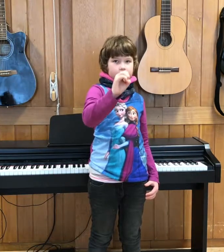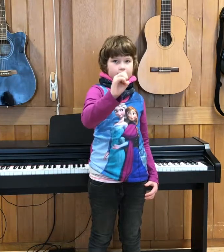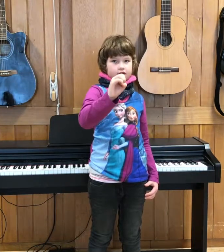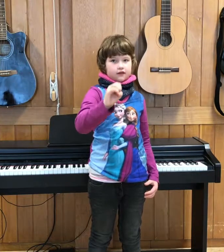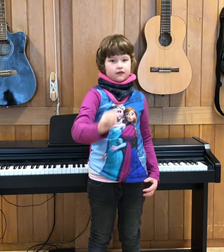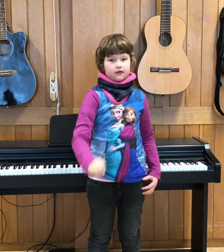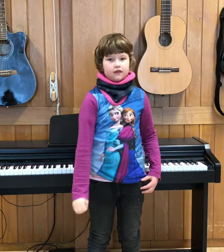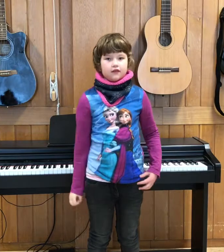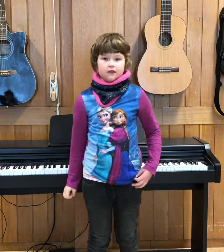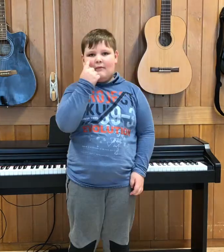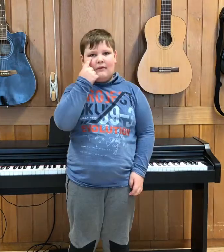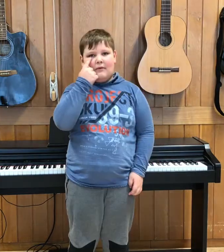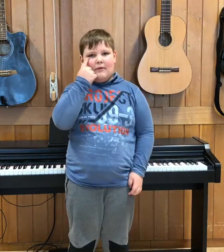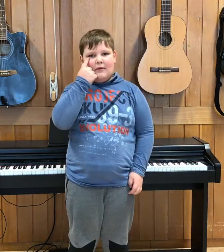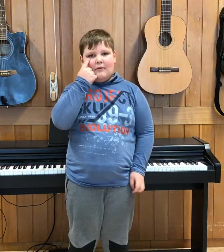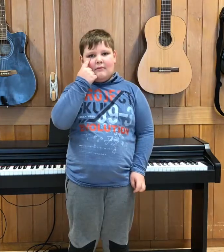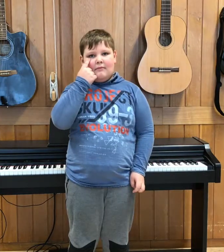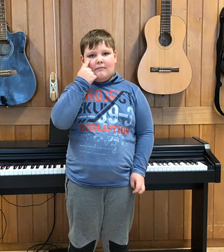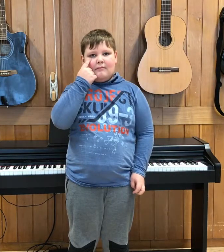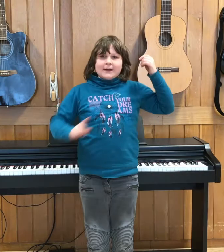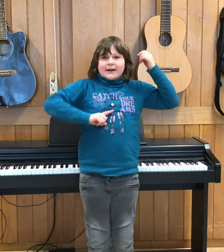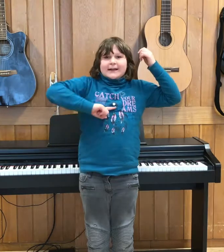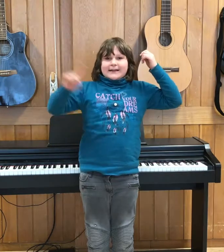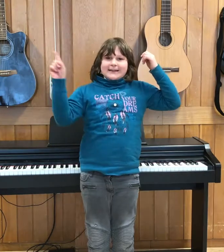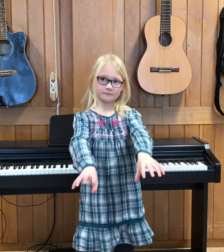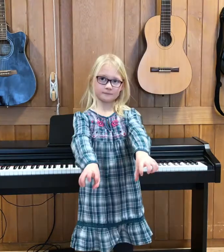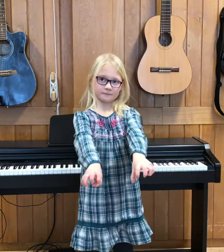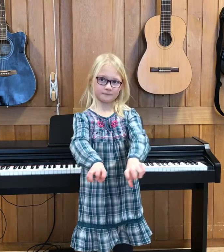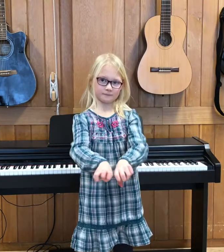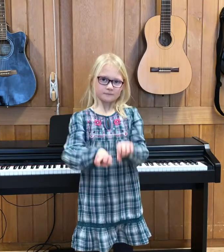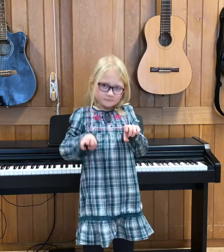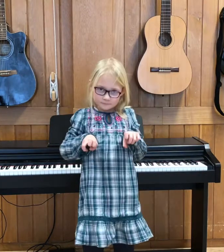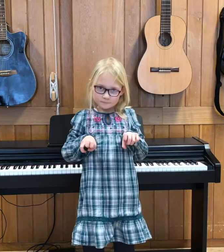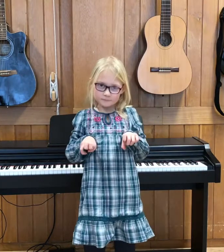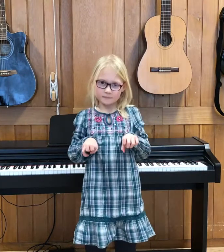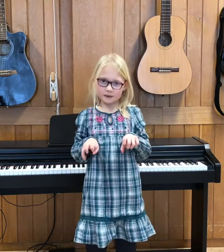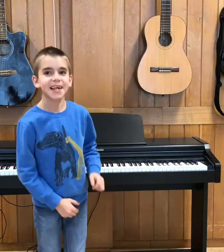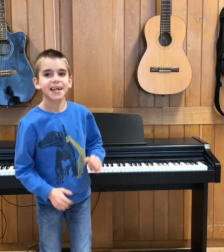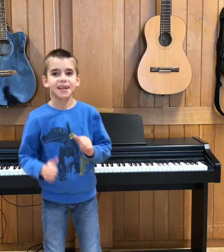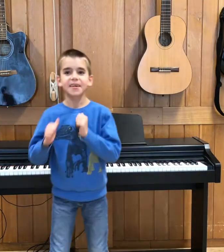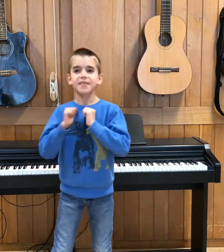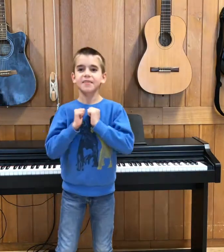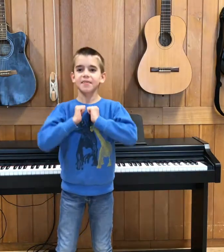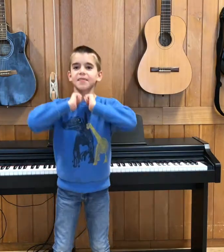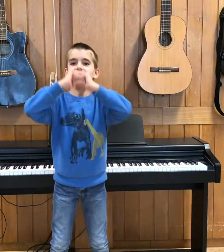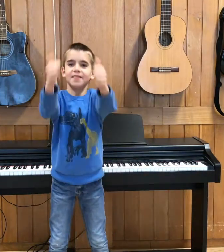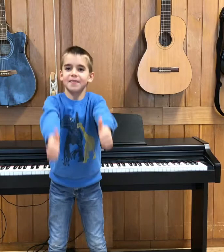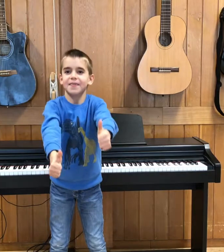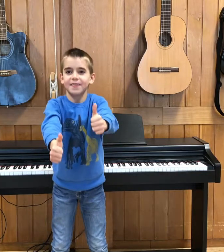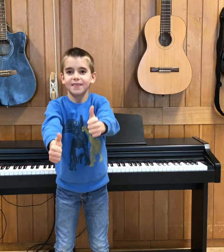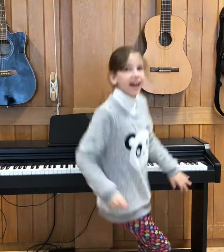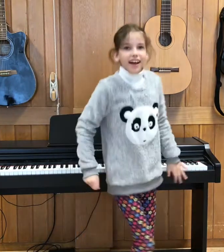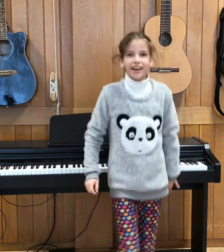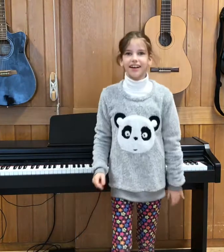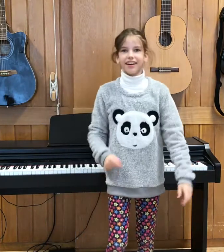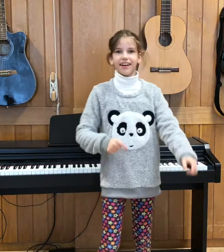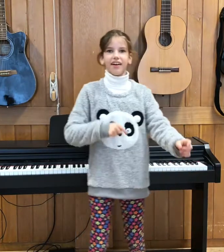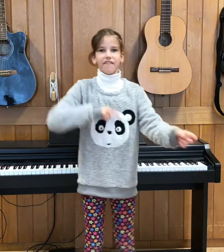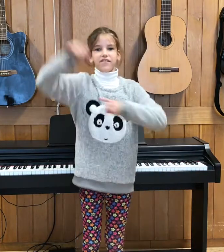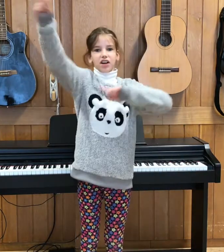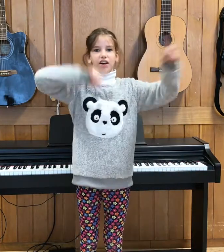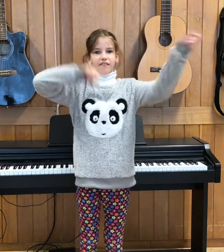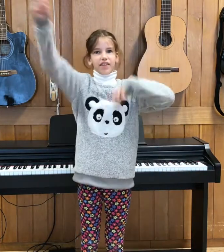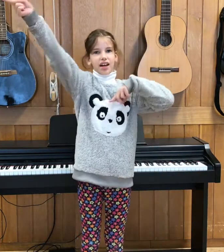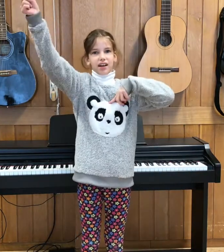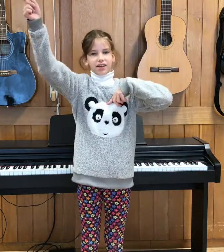Denn dieser Augenblick kommt nie zurück Lass uns leben wie